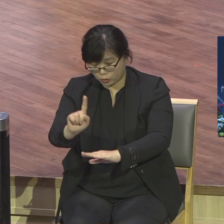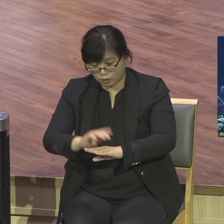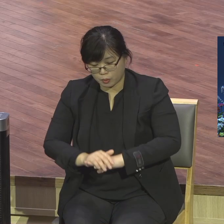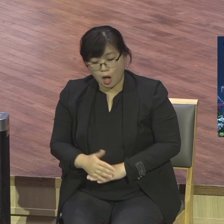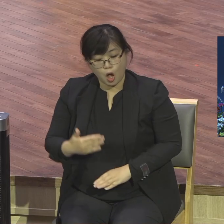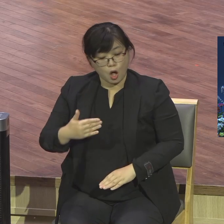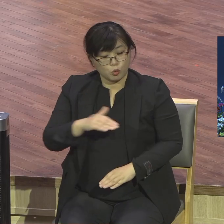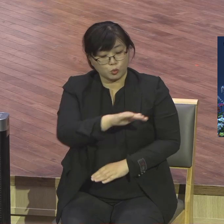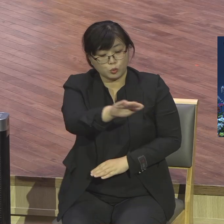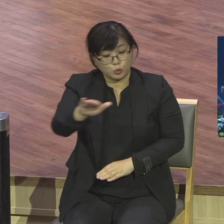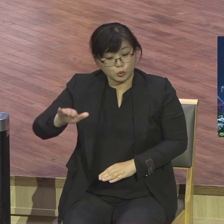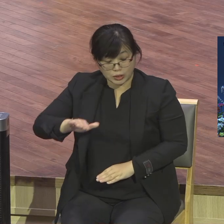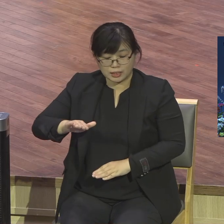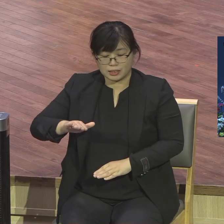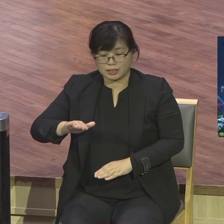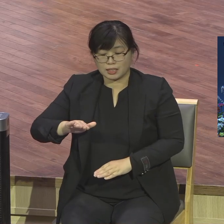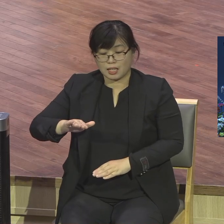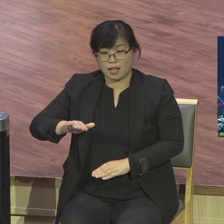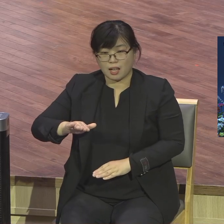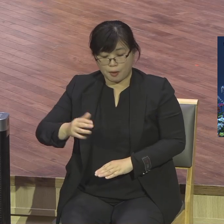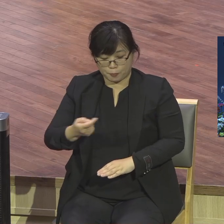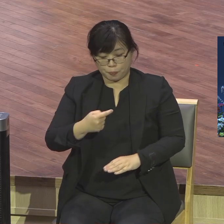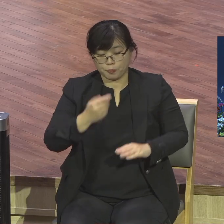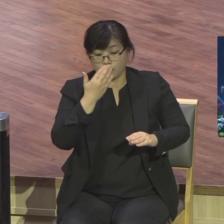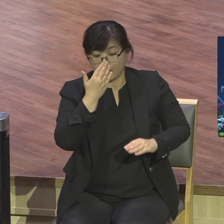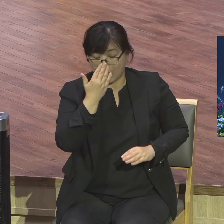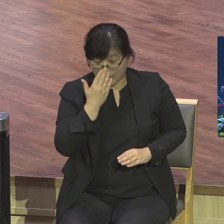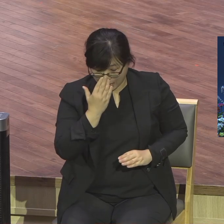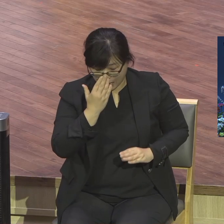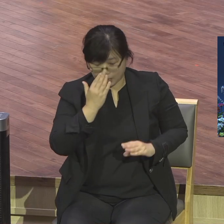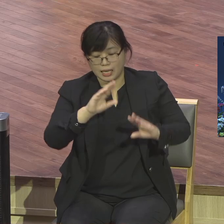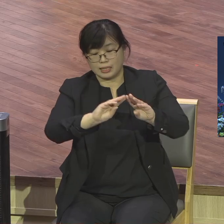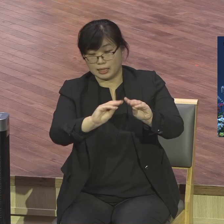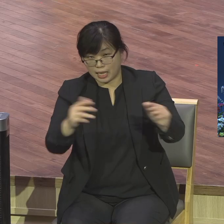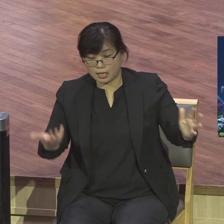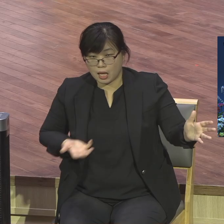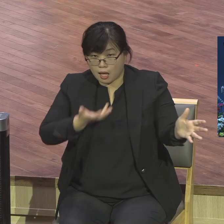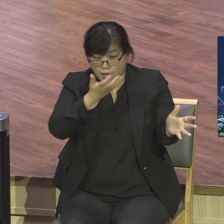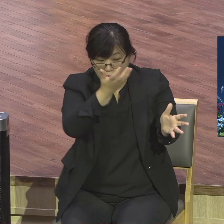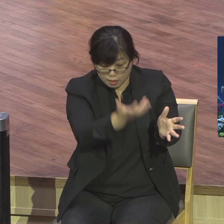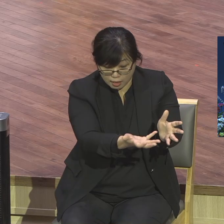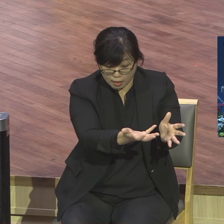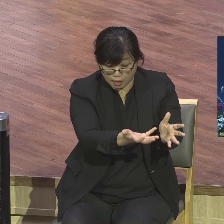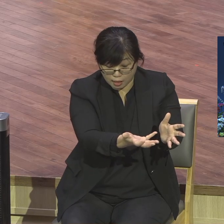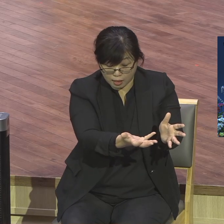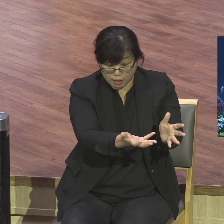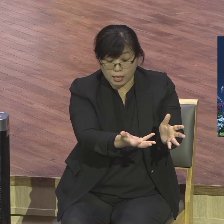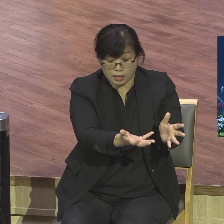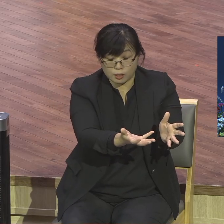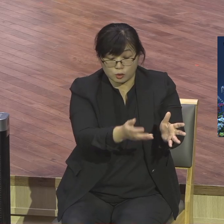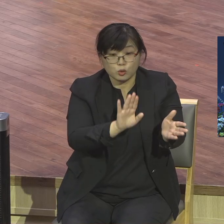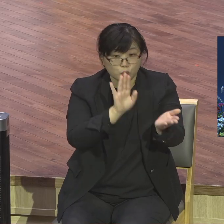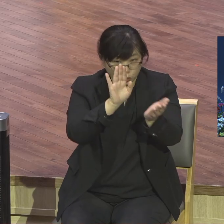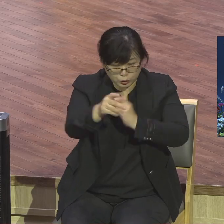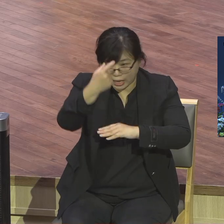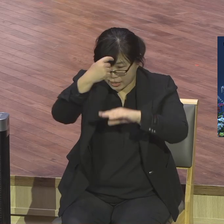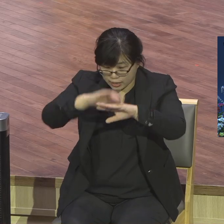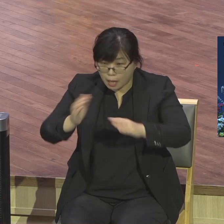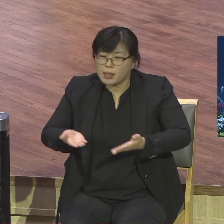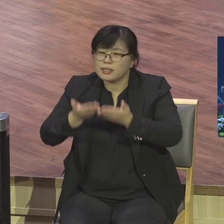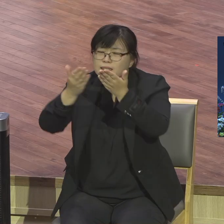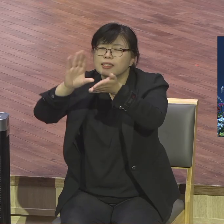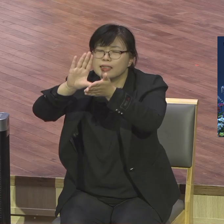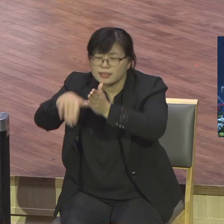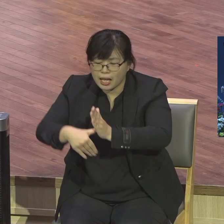하나님이 택하신 장소에서 하나님이 원하시는 방법대로 예배 드려라